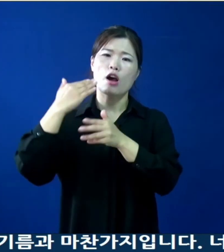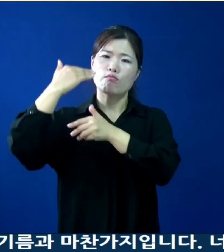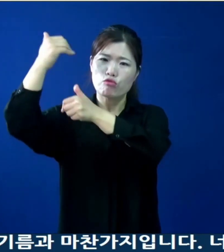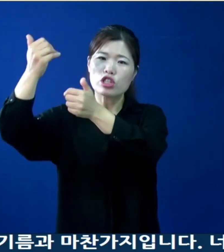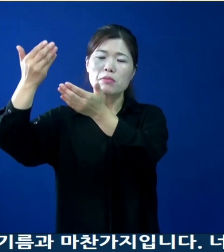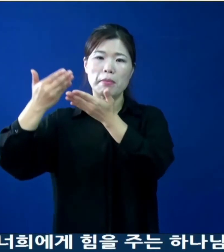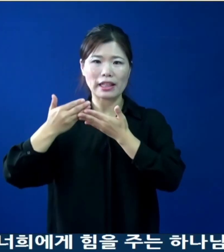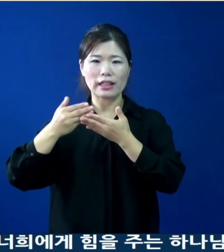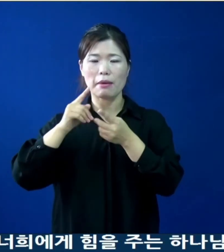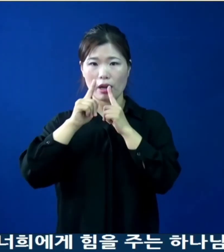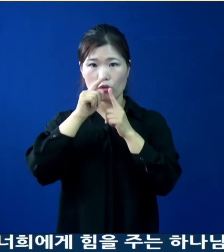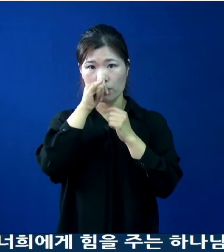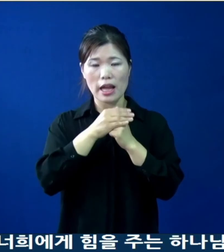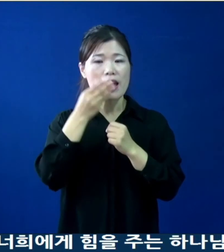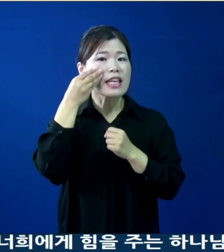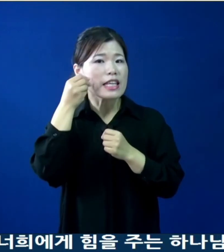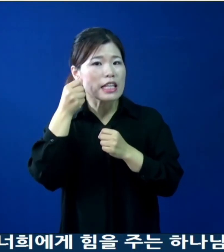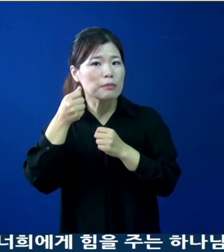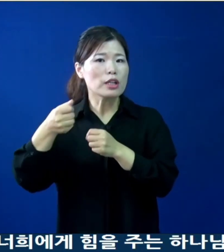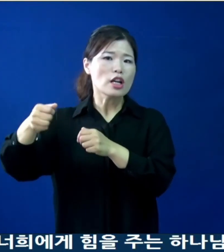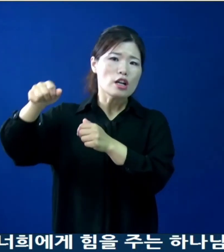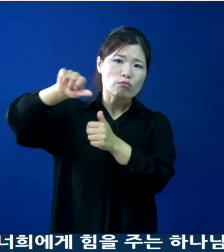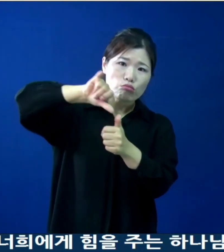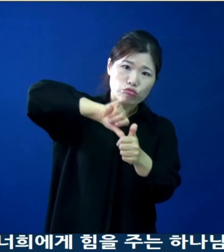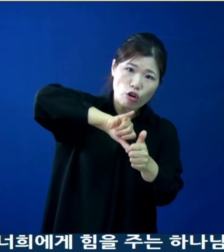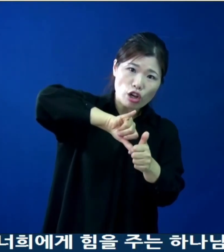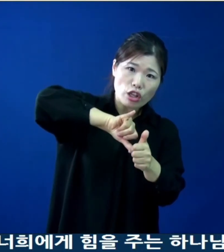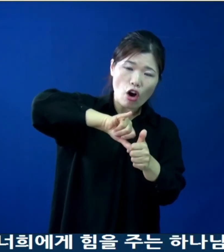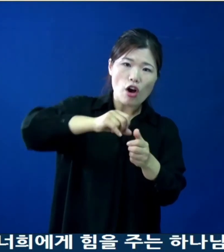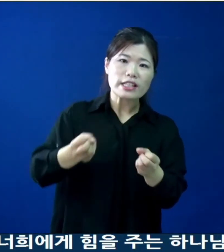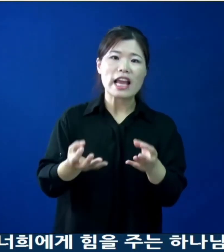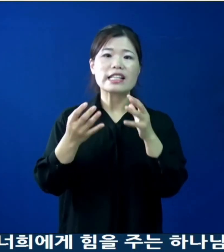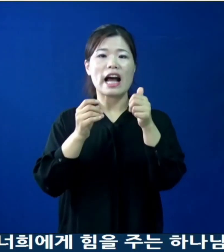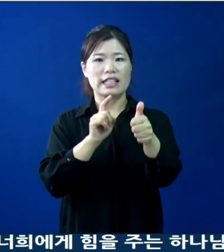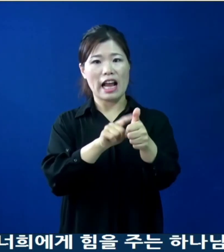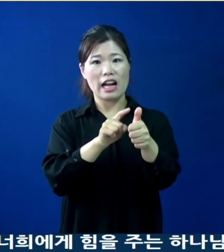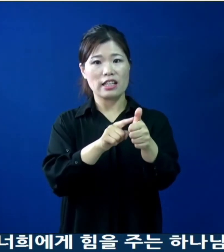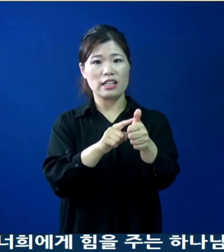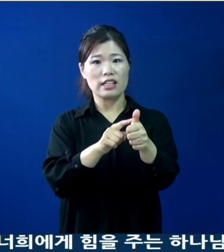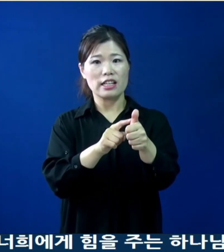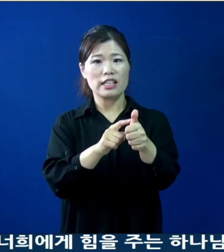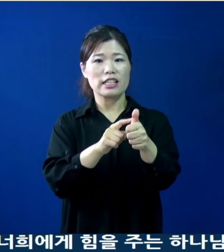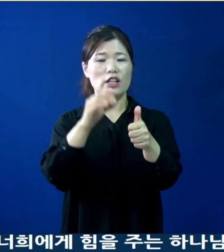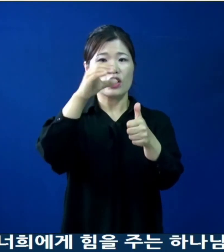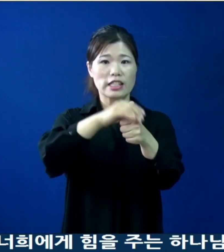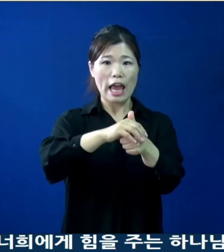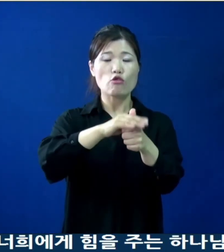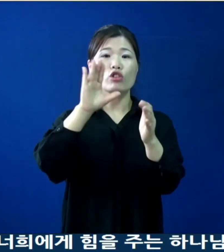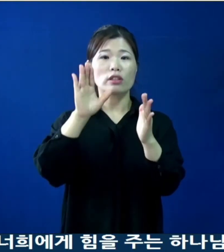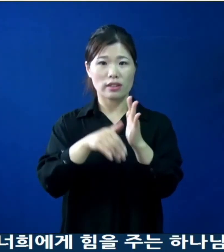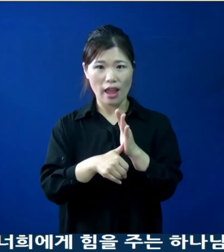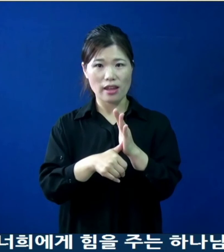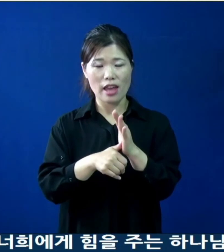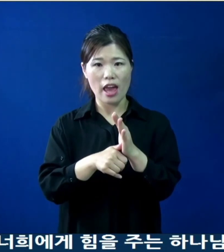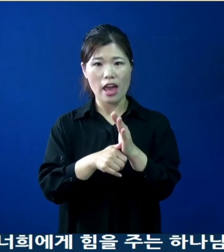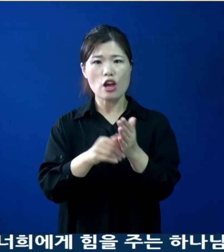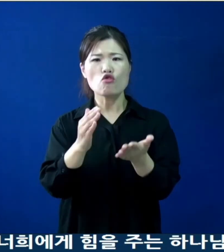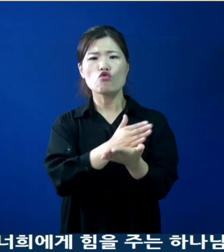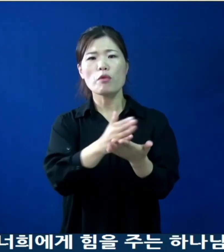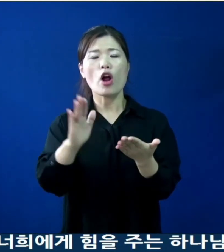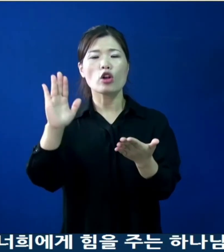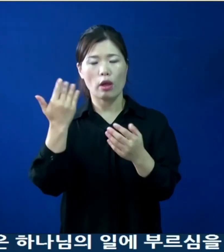기름을 부어서 제사장을 세울 때 구별되는 것이죠. 그런데 이 의식의 특징은